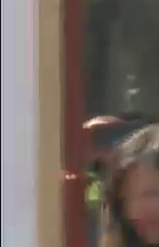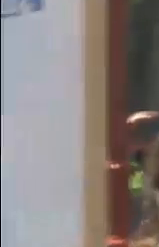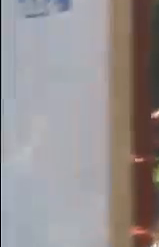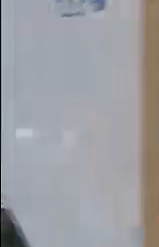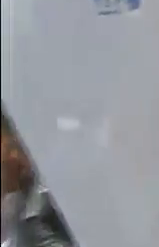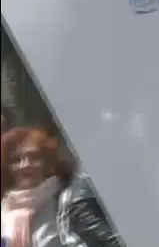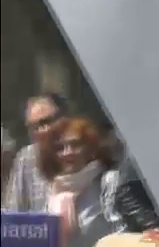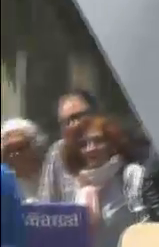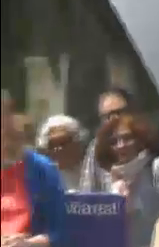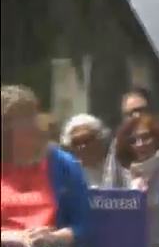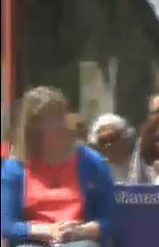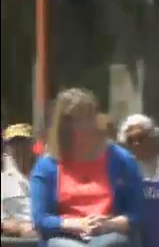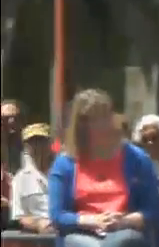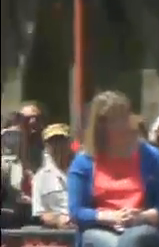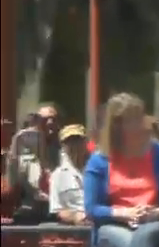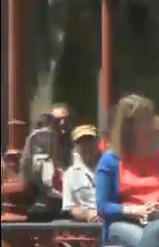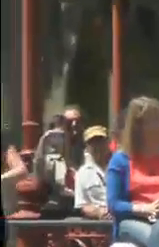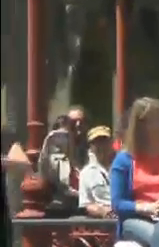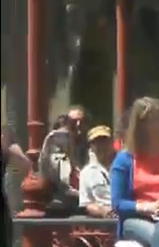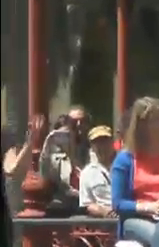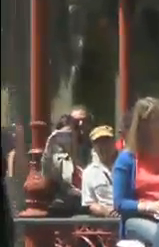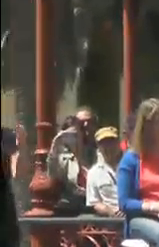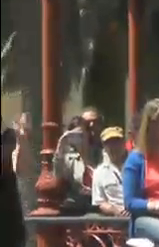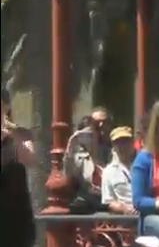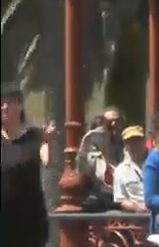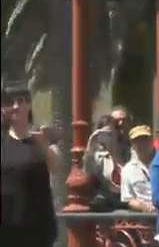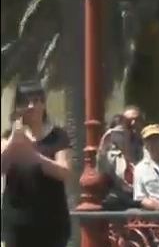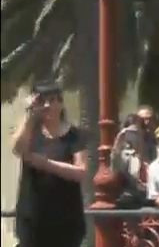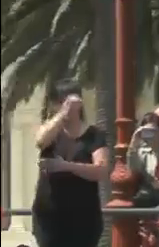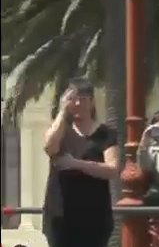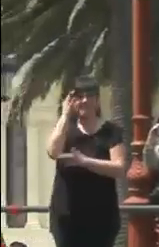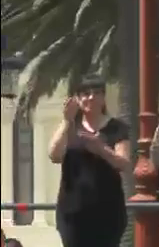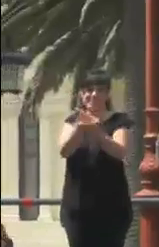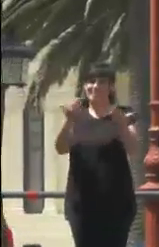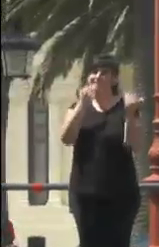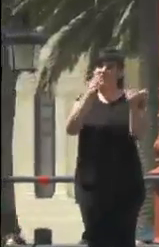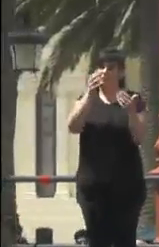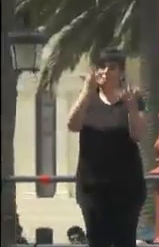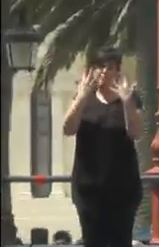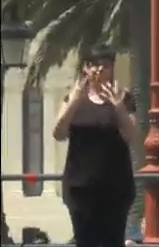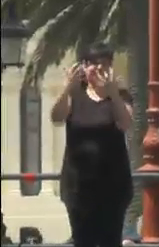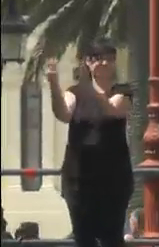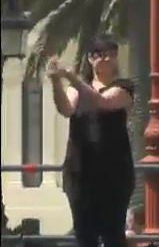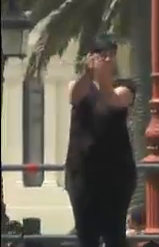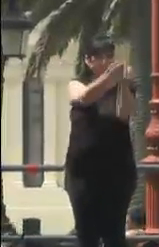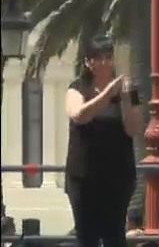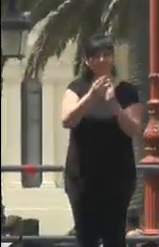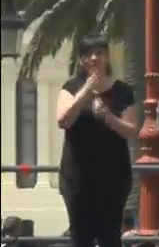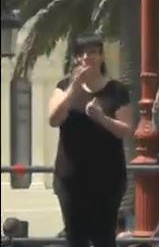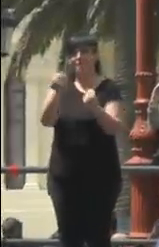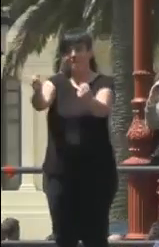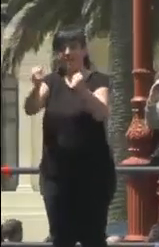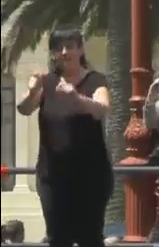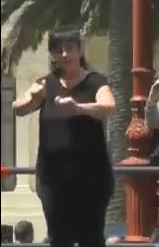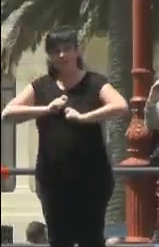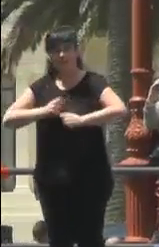presentación. Pero gracias, de verdad, a vosotros y a vosotras por llenar esta plaza, porque nos carga de energía, nos carga